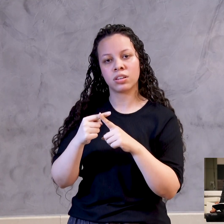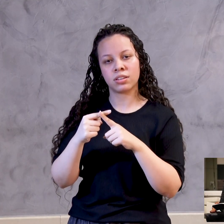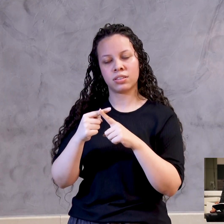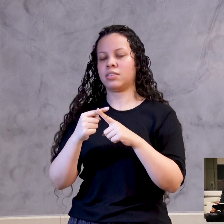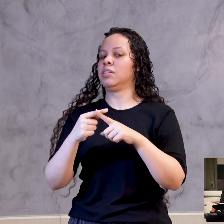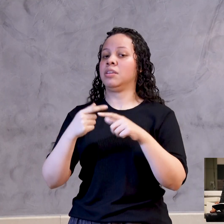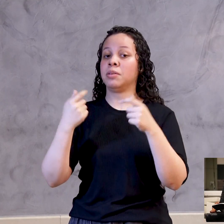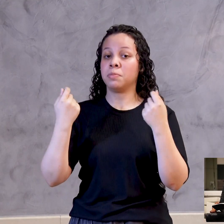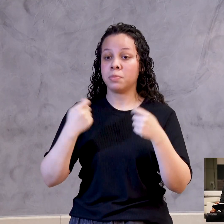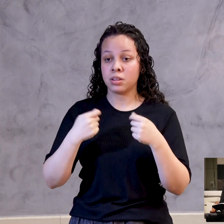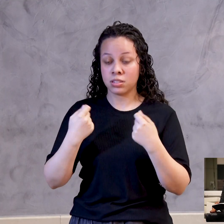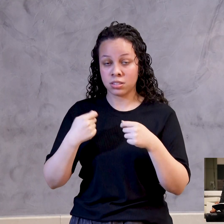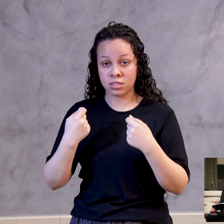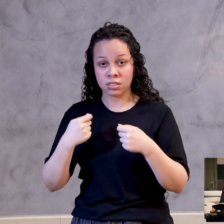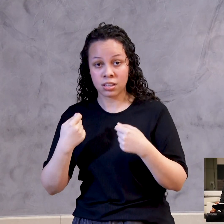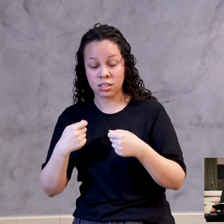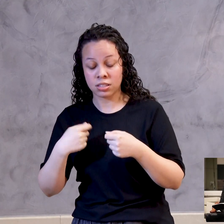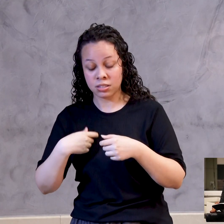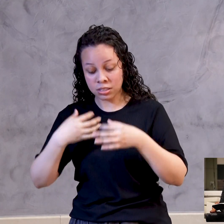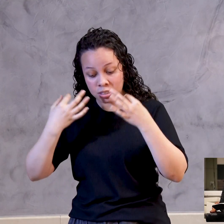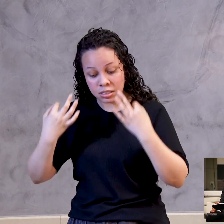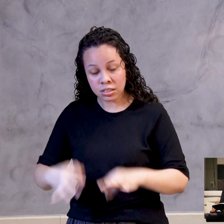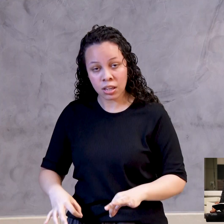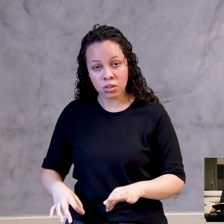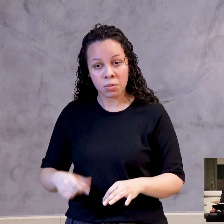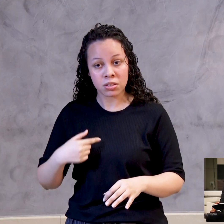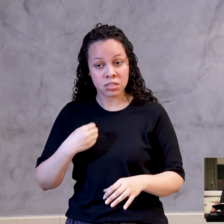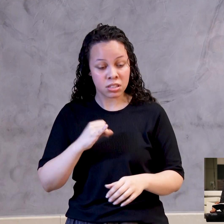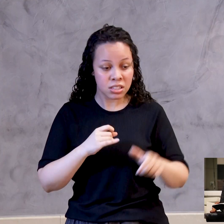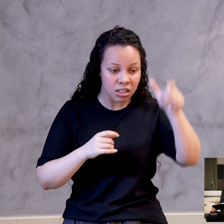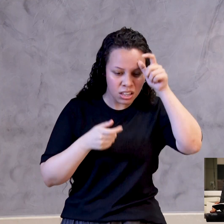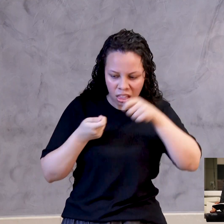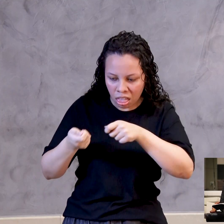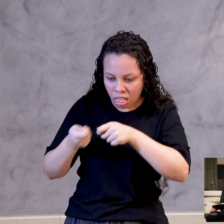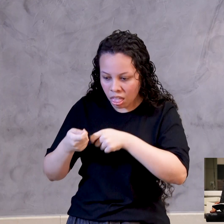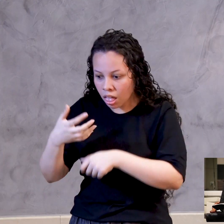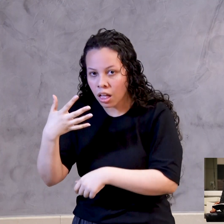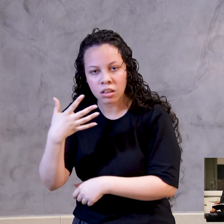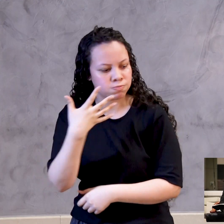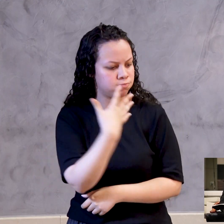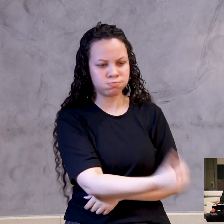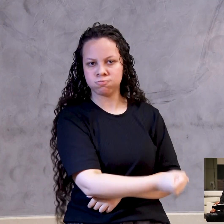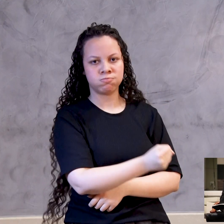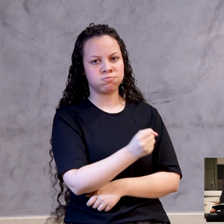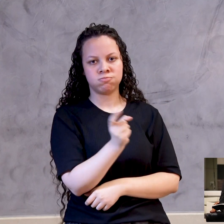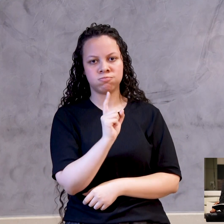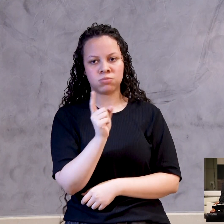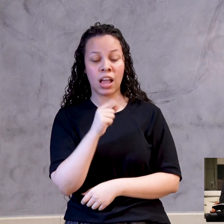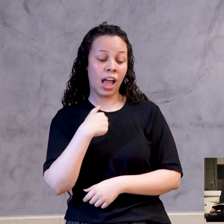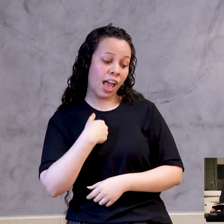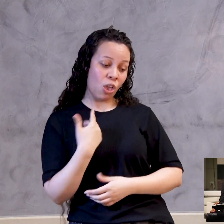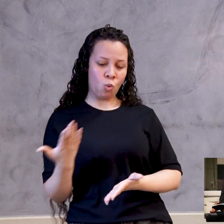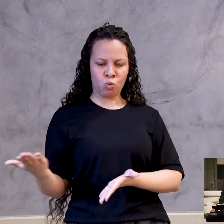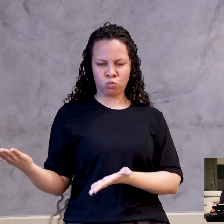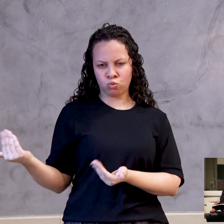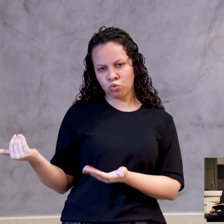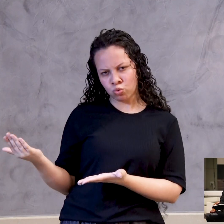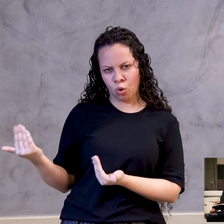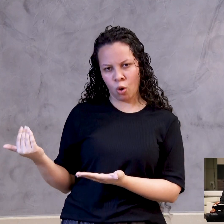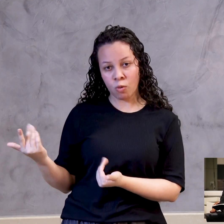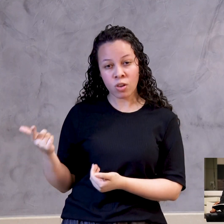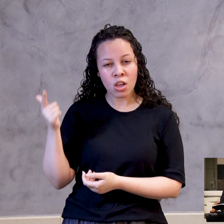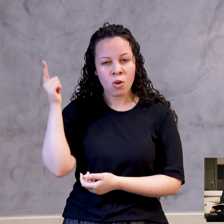que ensoberbecendo-se não caia na condenação do diabo. Olha só, eu sou tão novo aqui e cheguei a